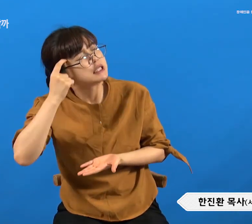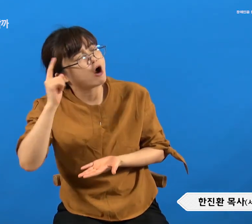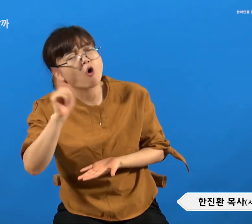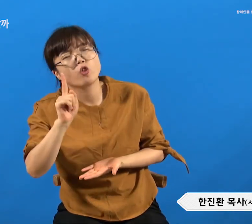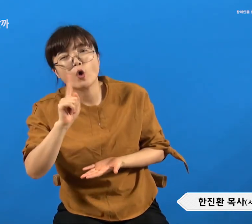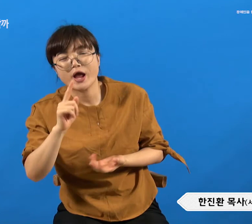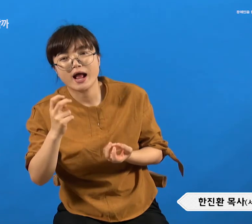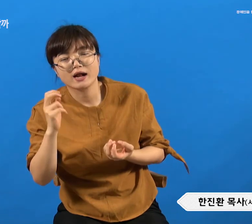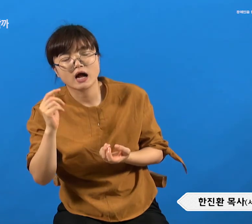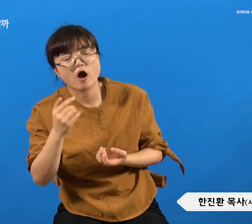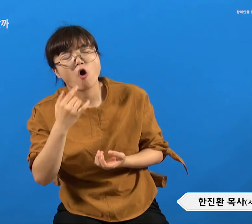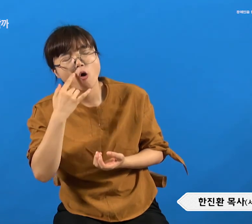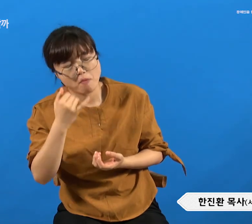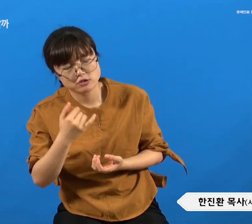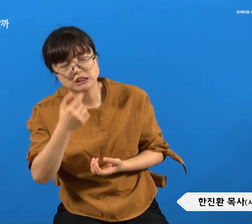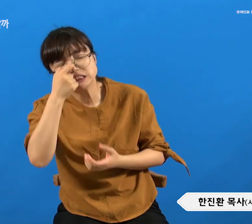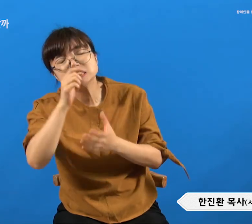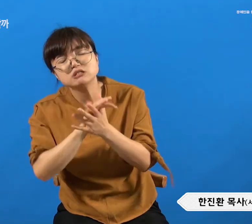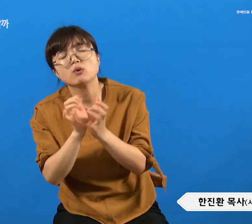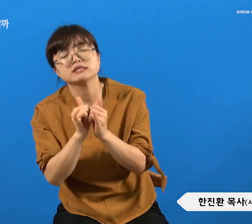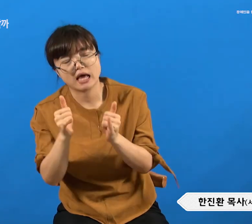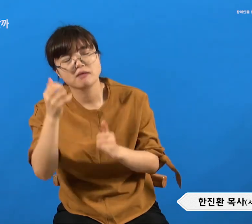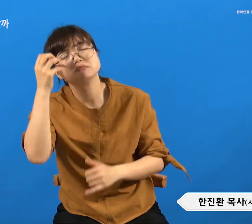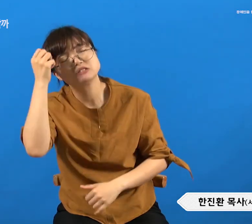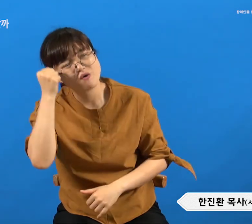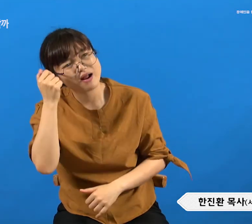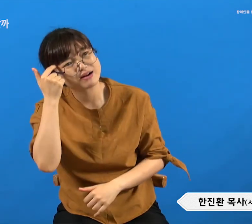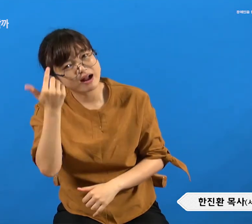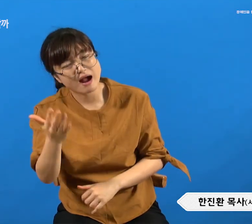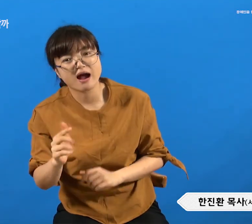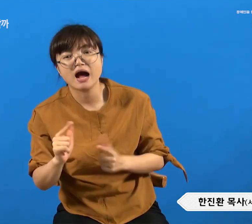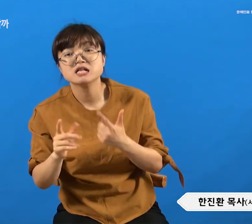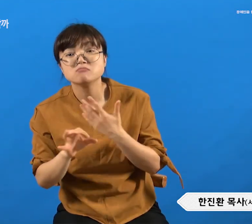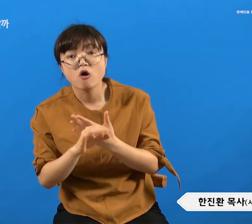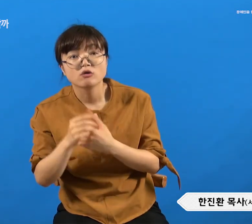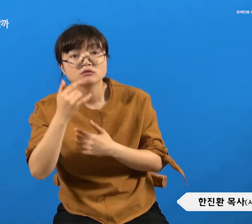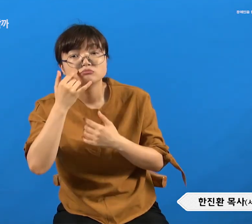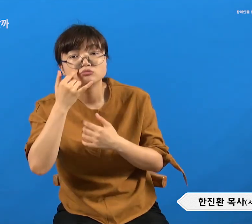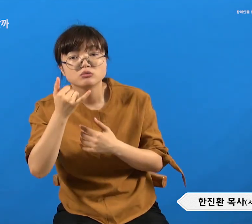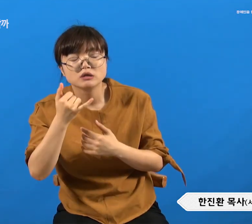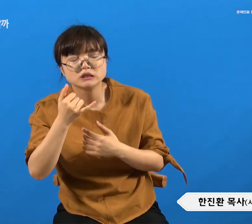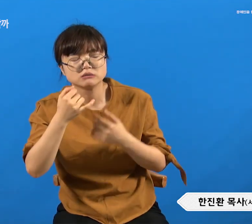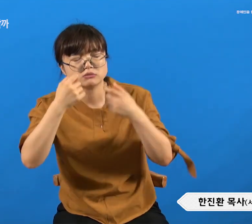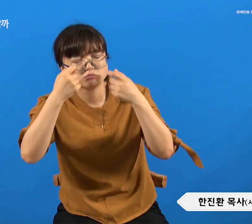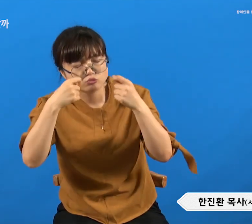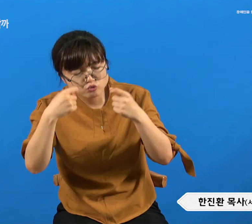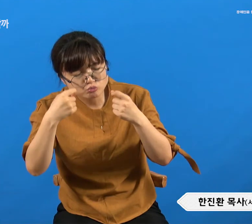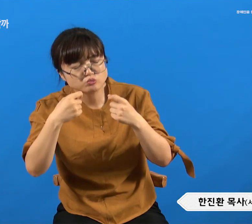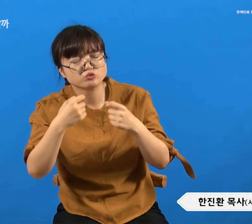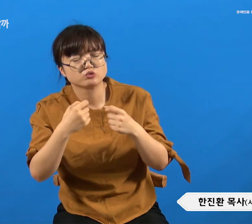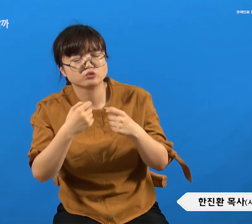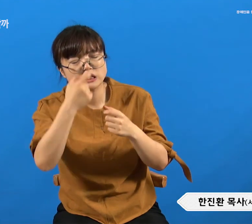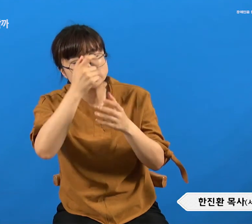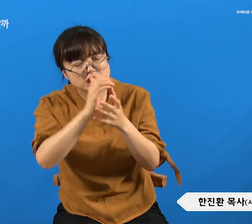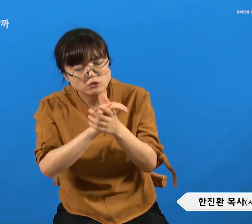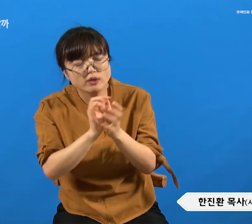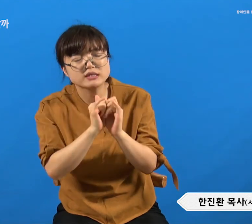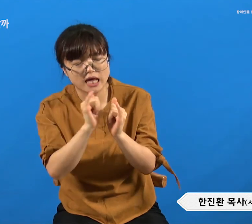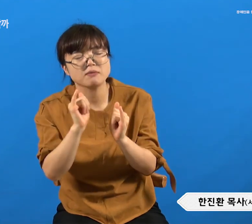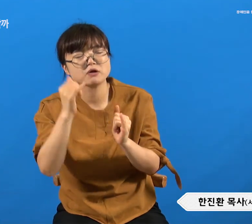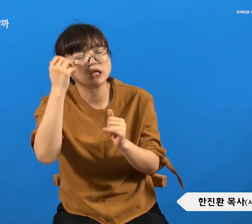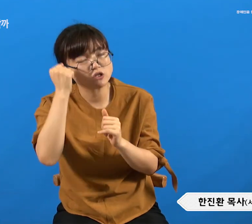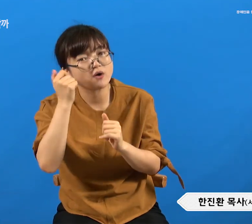부모님 기도의 사람이었다, 그렇게 기억할까? 우리 부모님 눈물의 사람이었다,